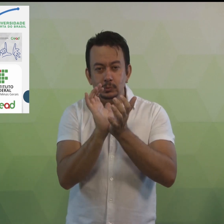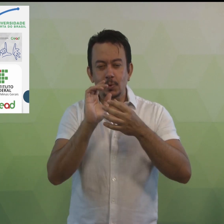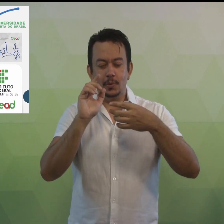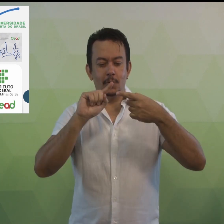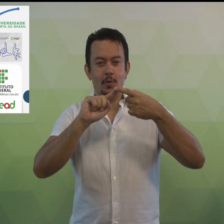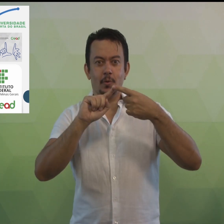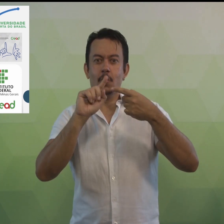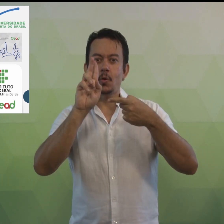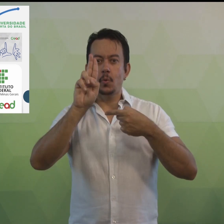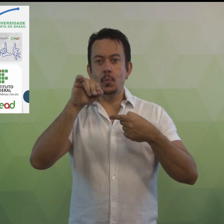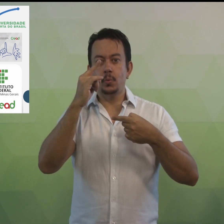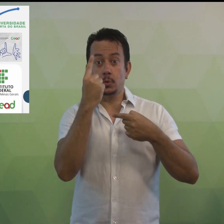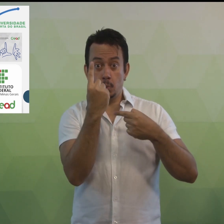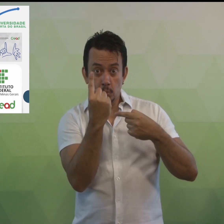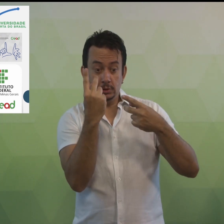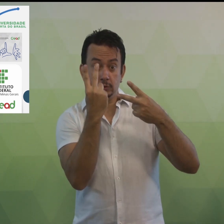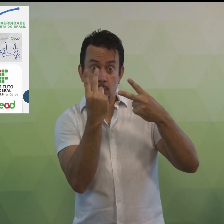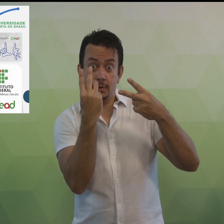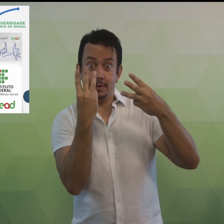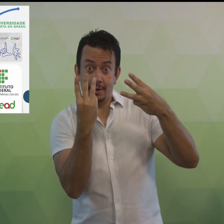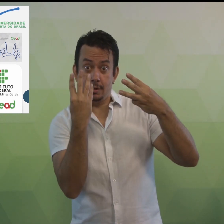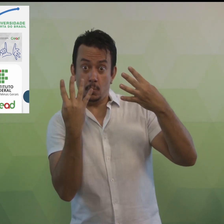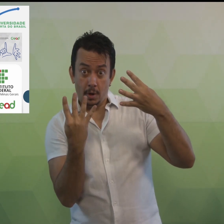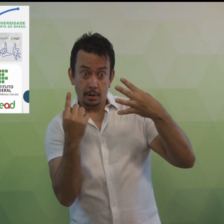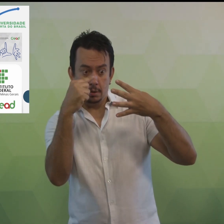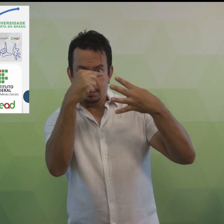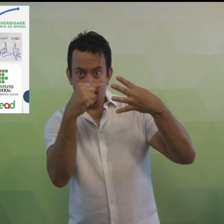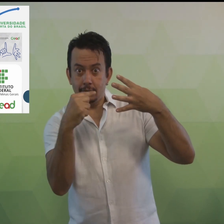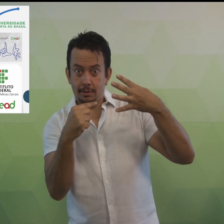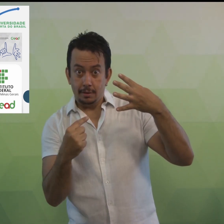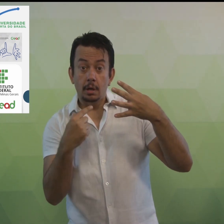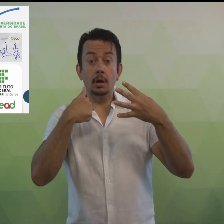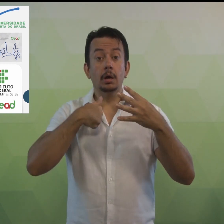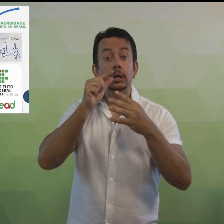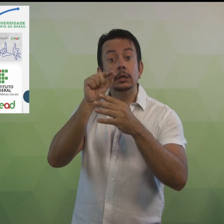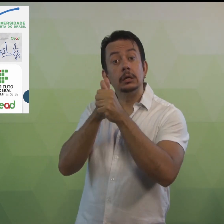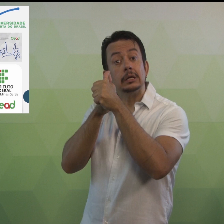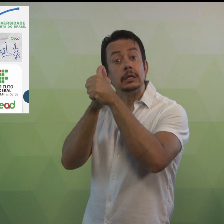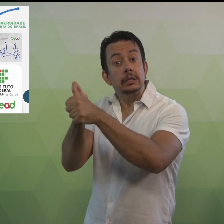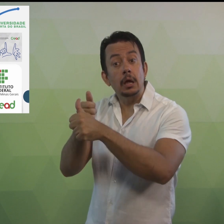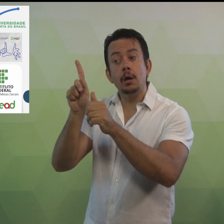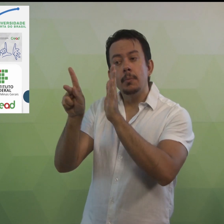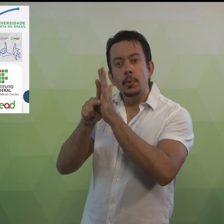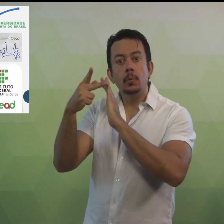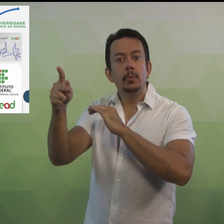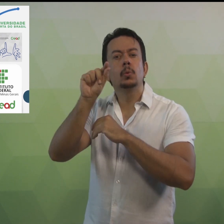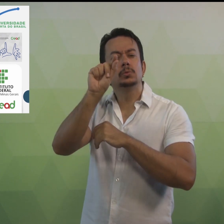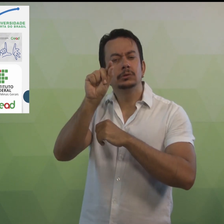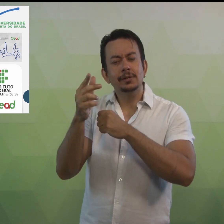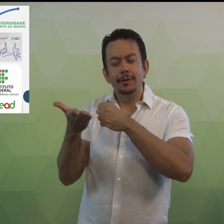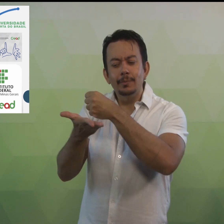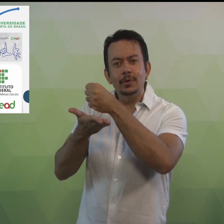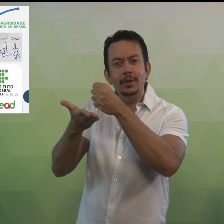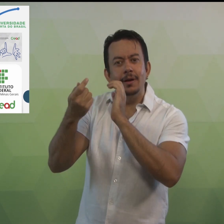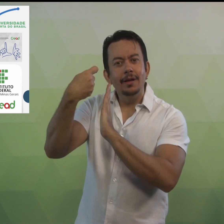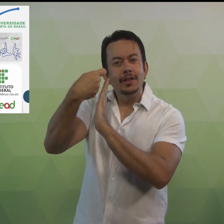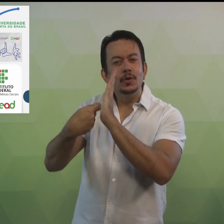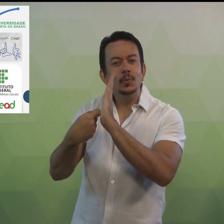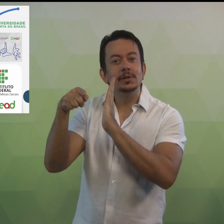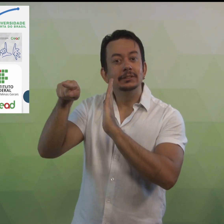a unidade 1, 2, 3 e 4. E eu vou estar com vocês orientando sobre isso, mostrando